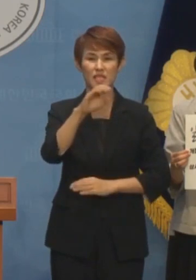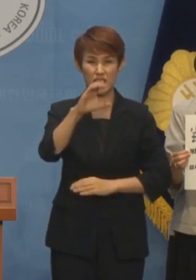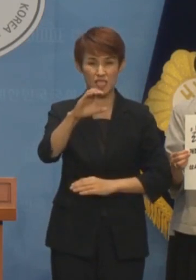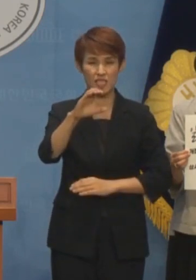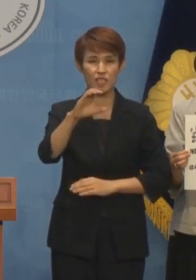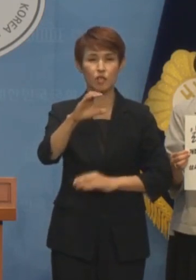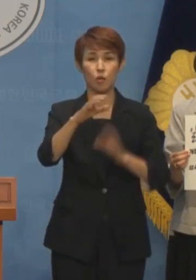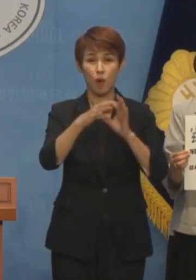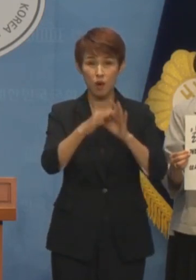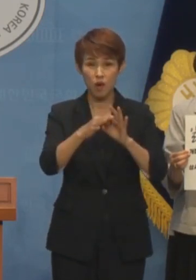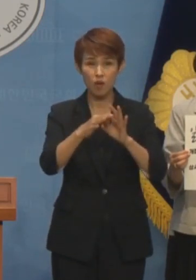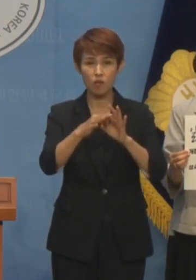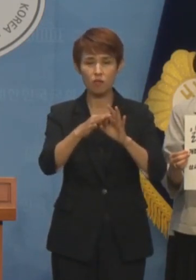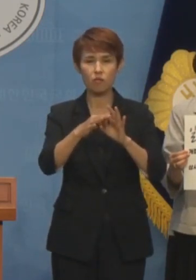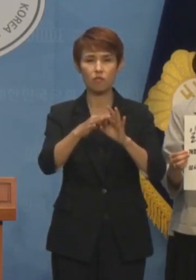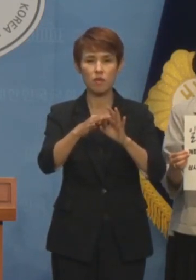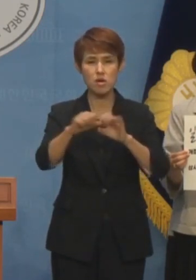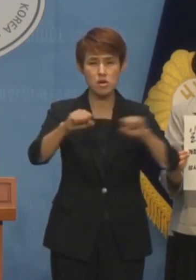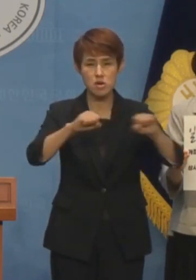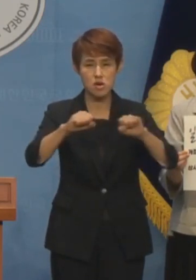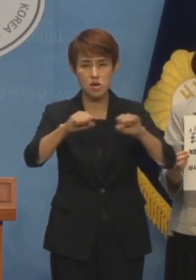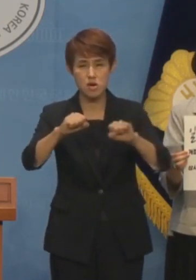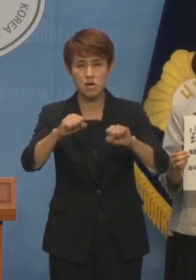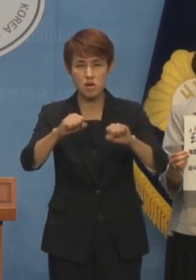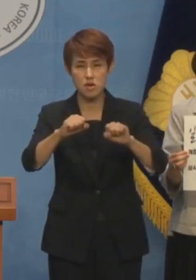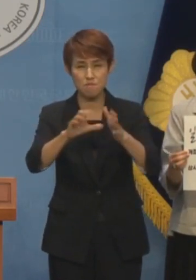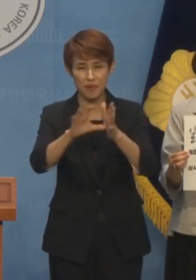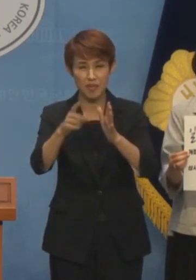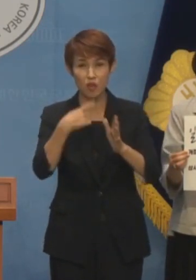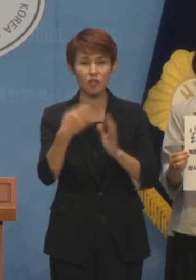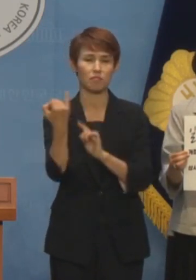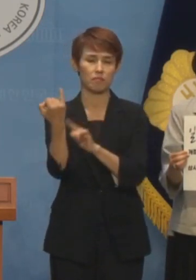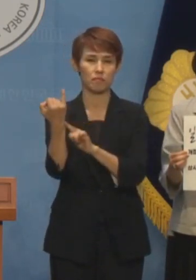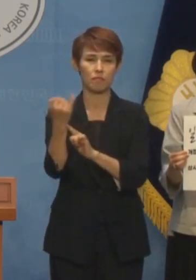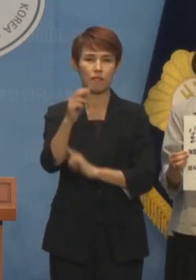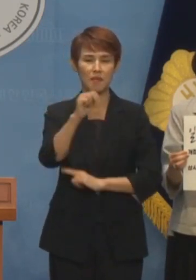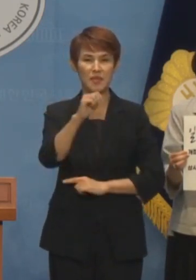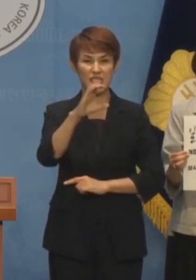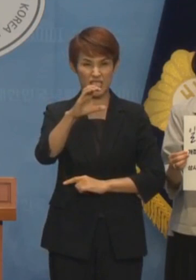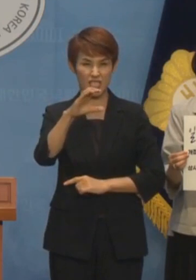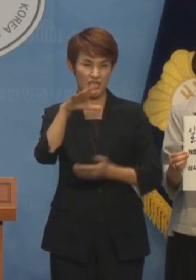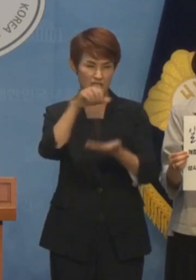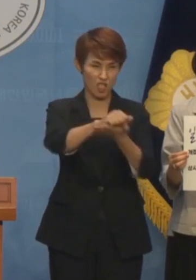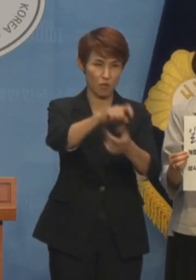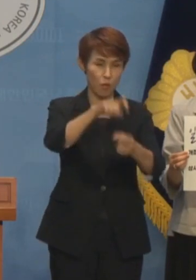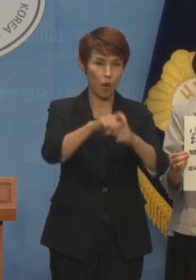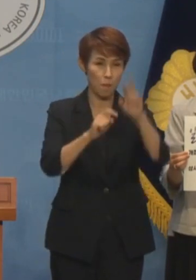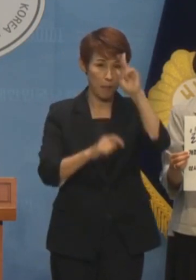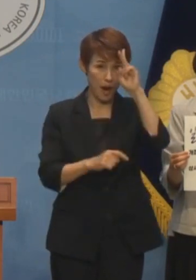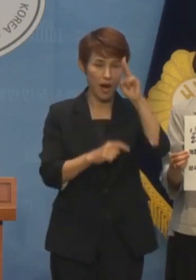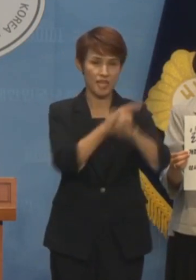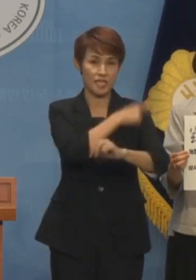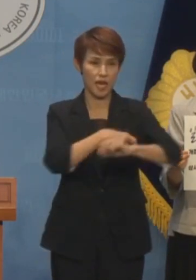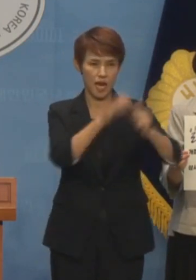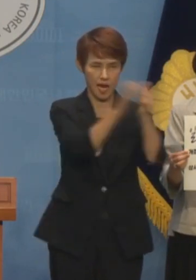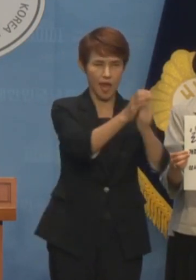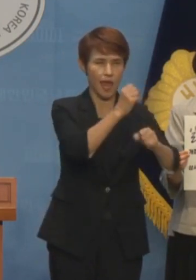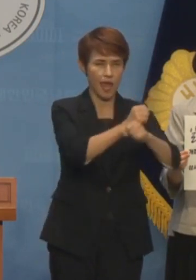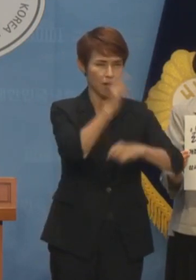부역자입니다. 방통위원장이 됨과 동시에 MBC를 접수하기 위한 박문진 이사 선임을 서두를 것이